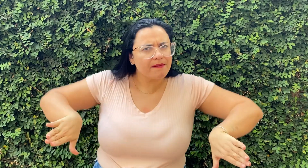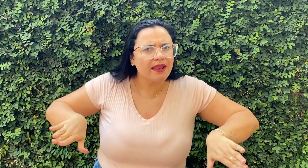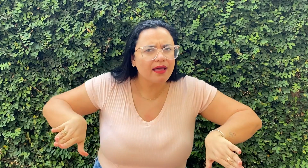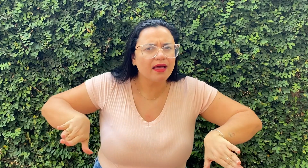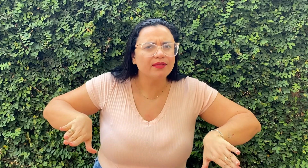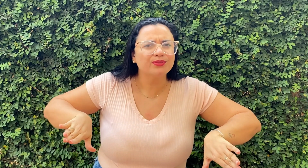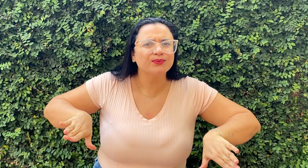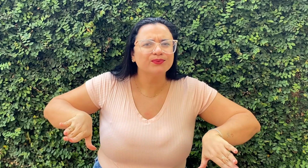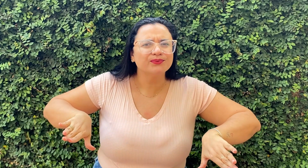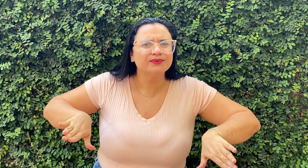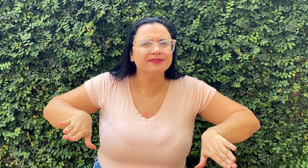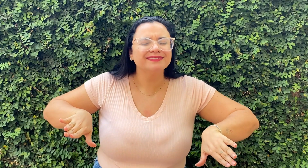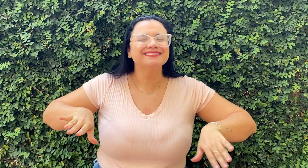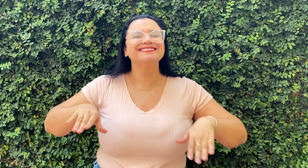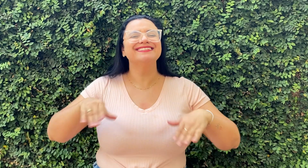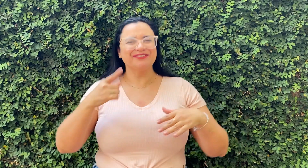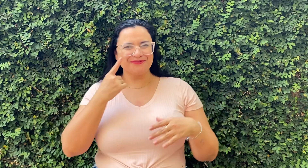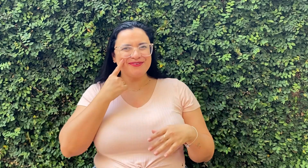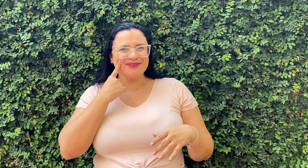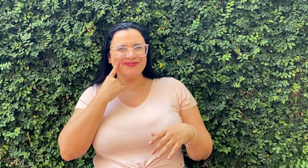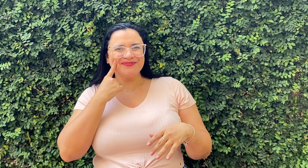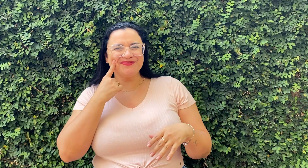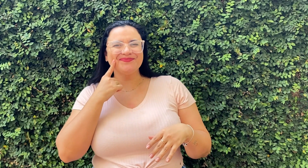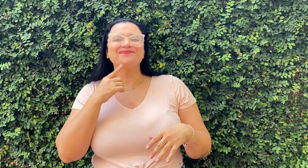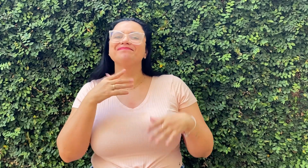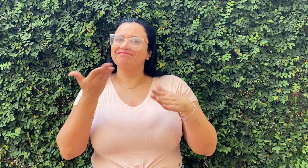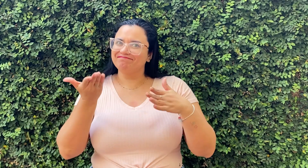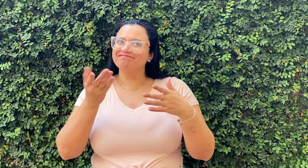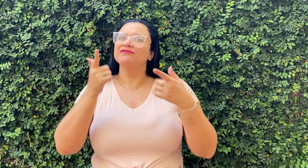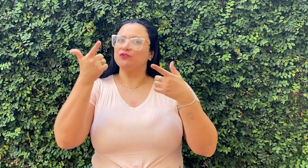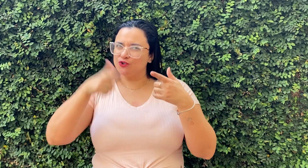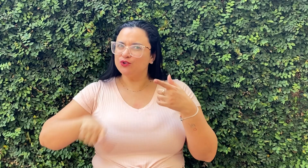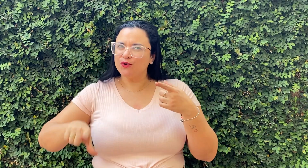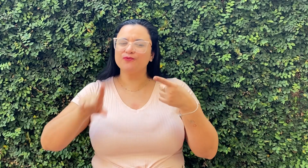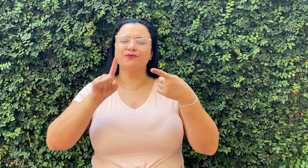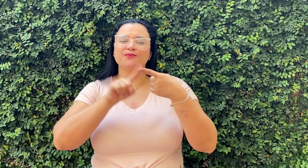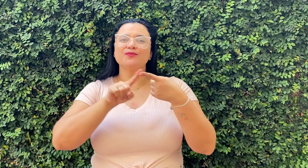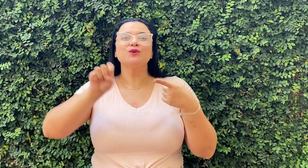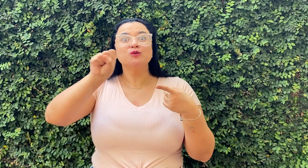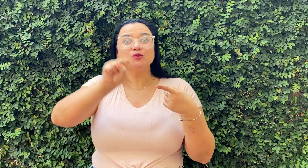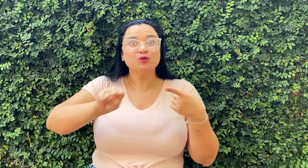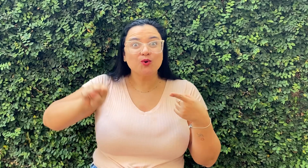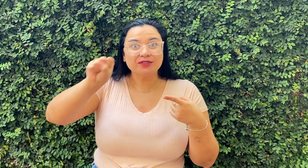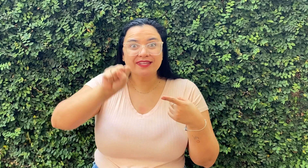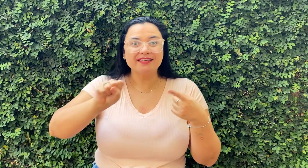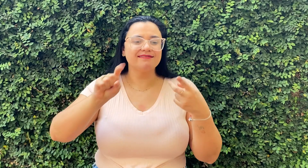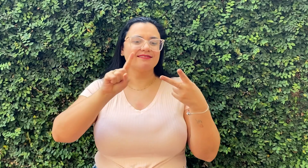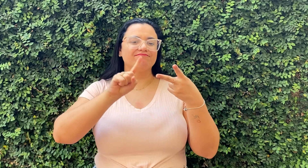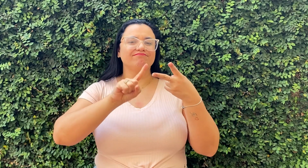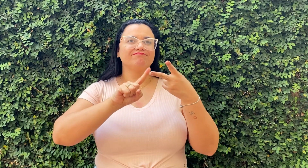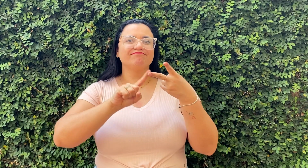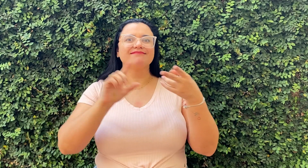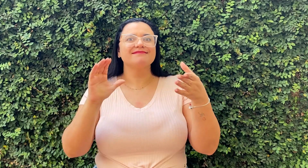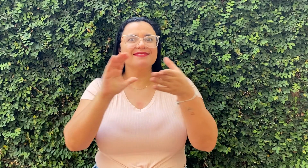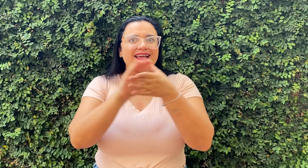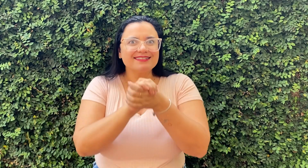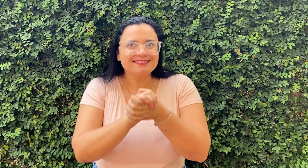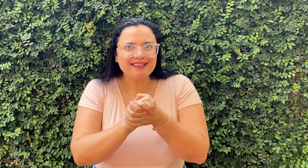Separado? Tá vendo? Vamos de novo. Solteiro, casado,